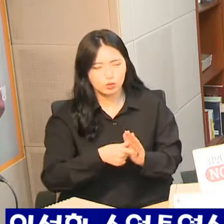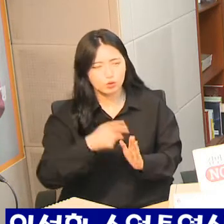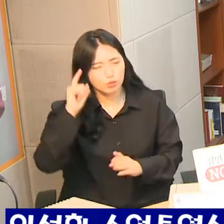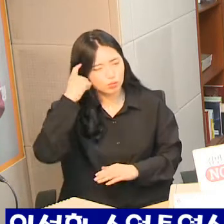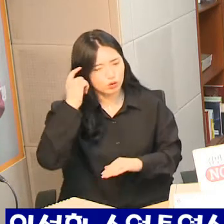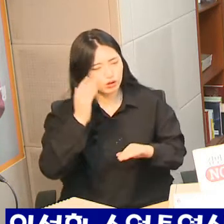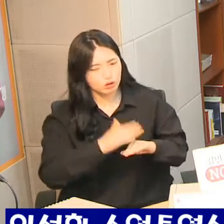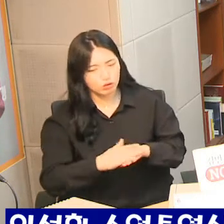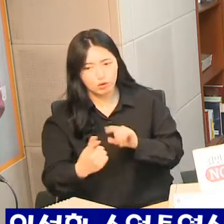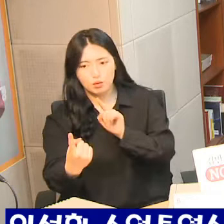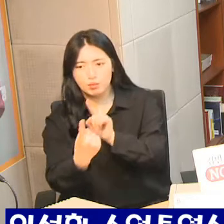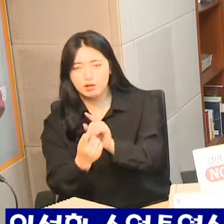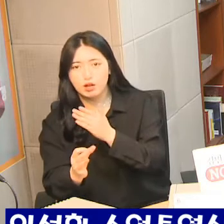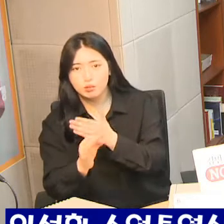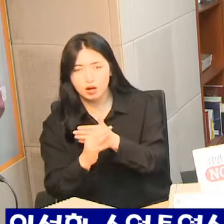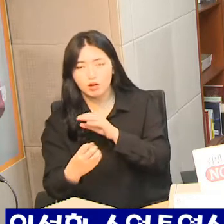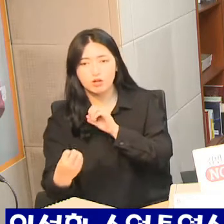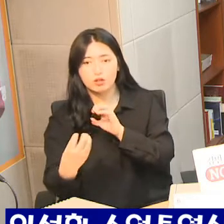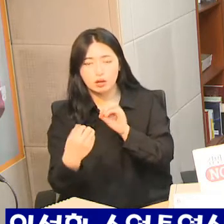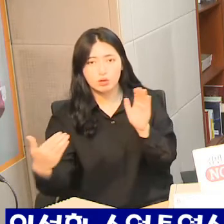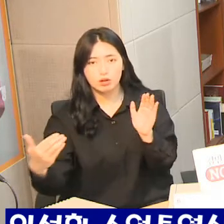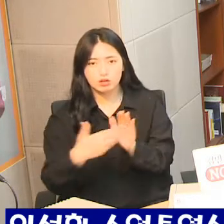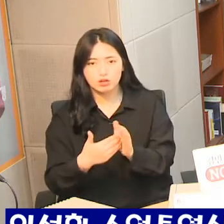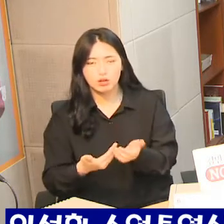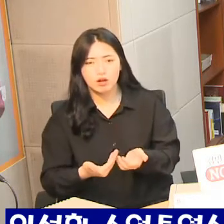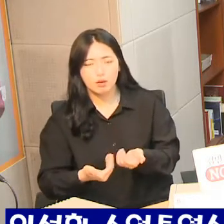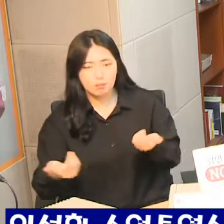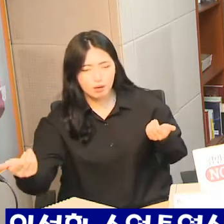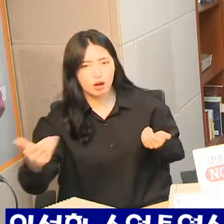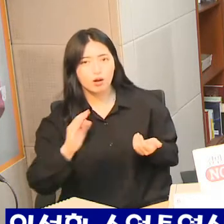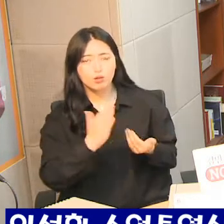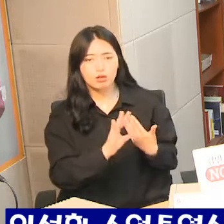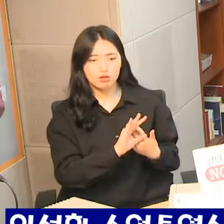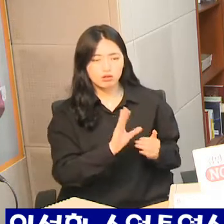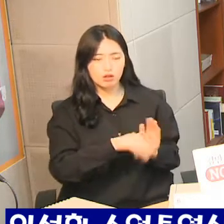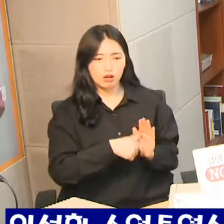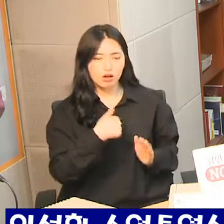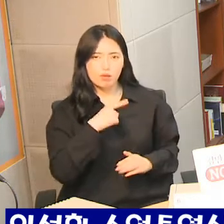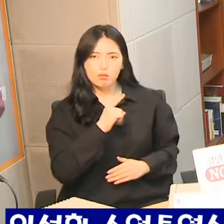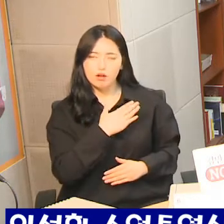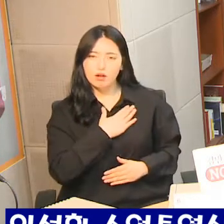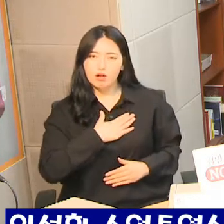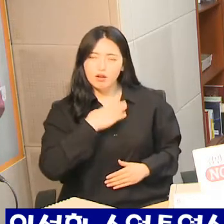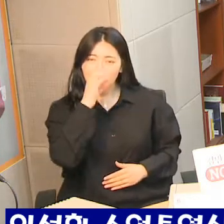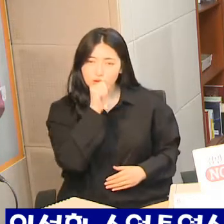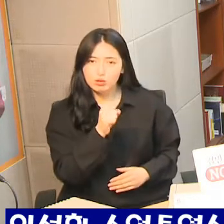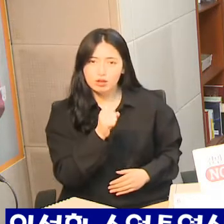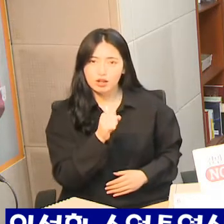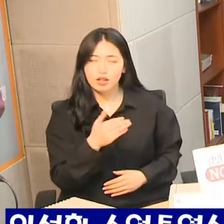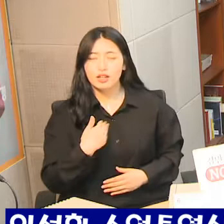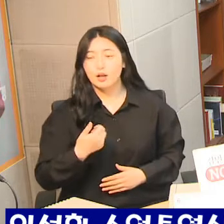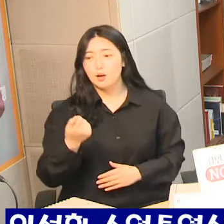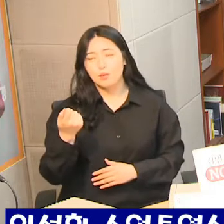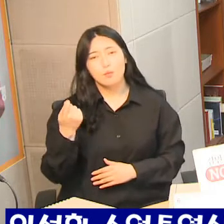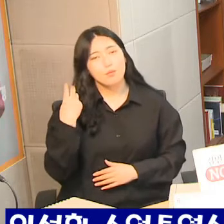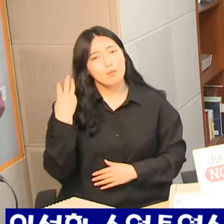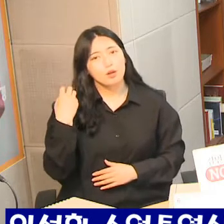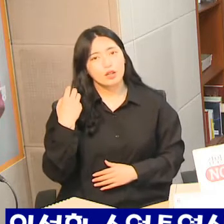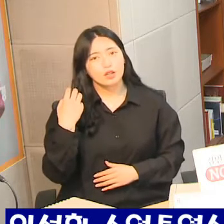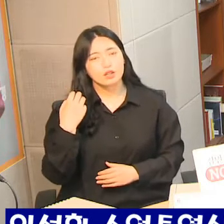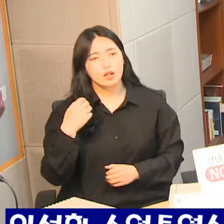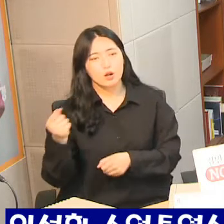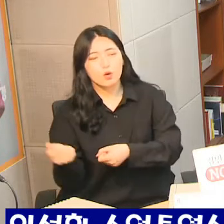만나면 대화가 끝나고 헤어질 때 뭔가 뿌듯한 느낌이 들어요. 제가 이제 엊그저께 골프 대회 사회를 보러